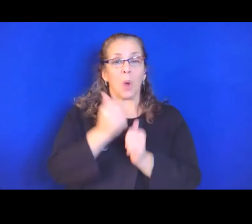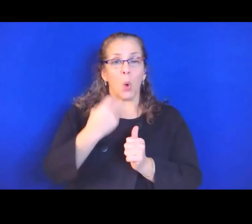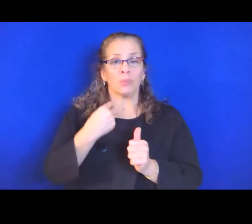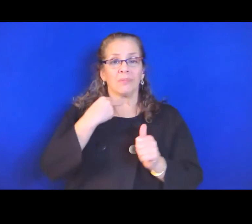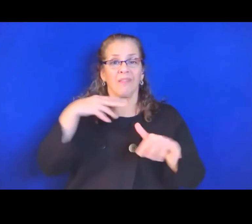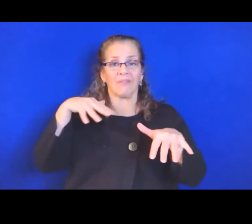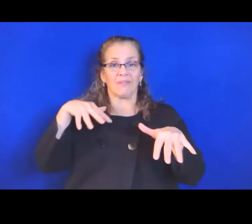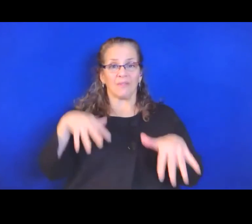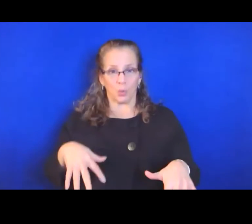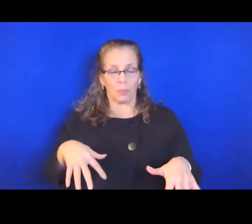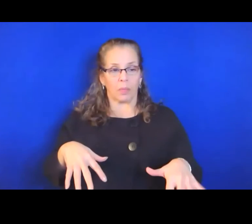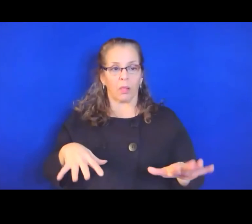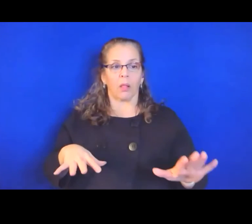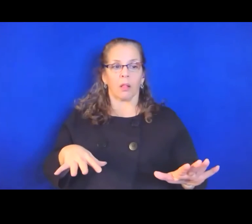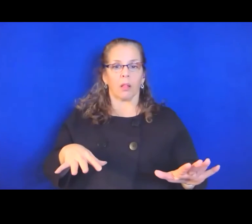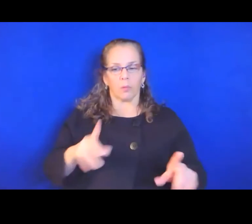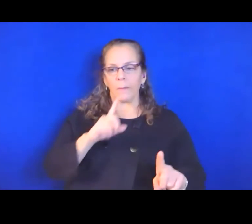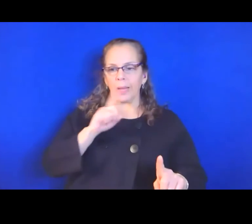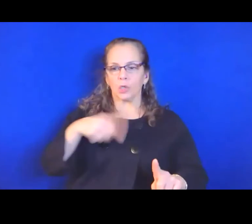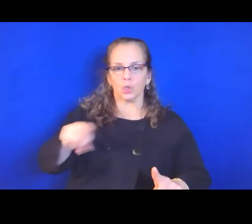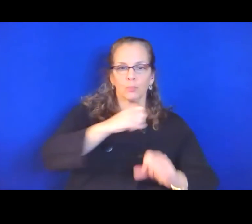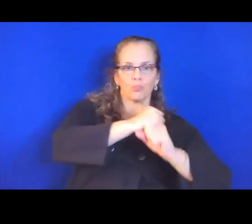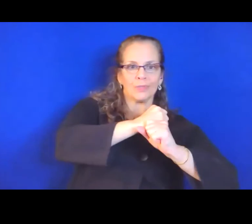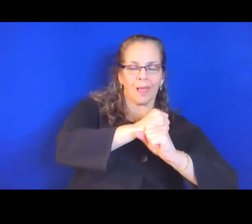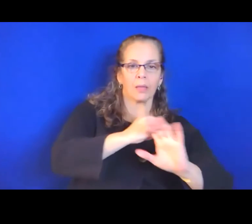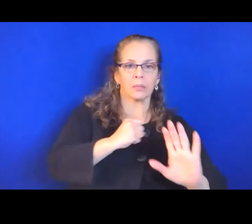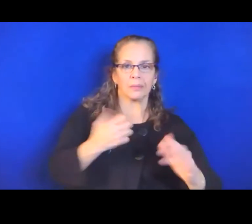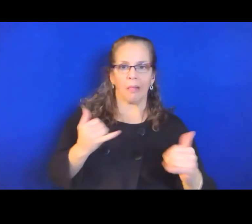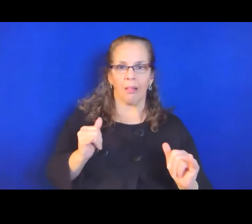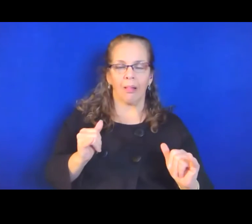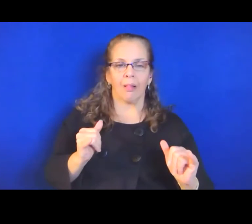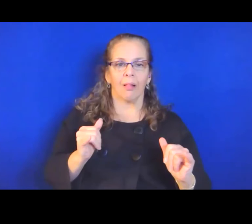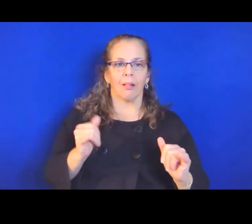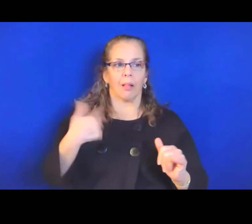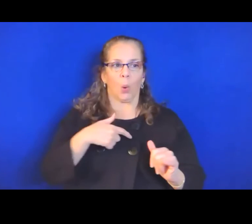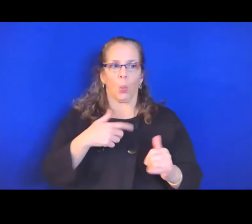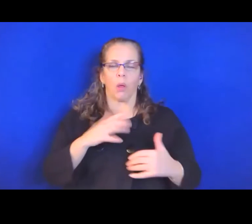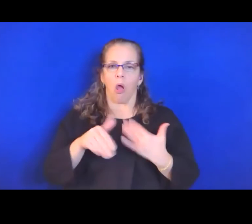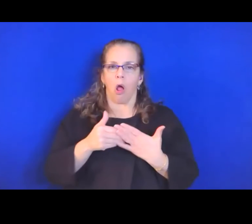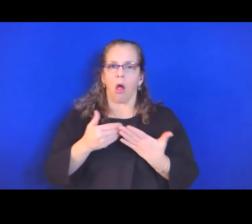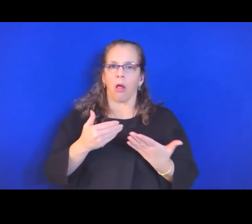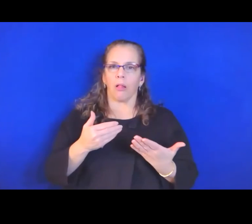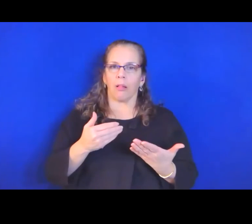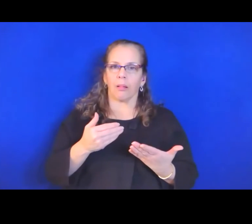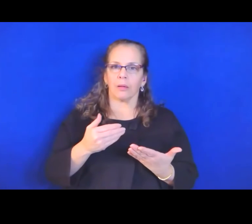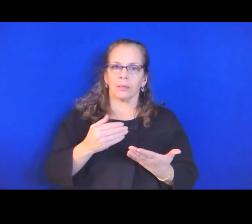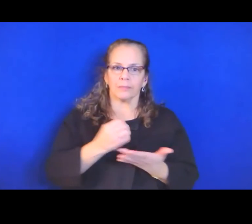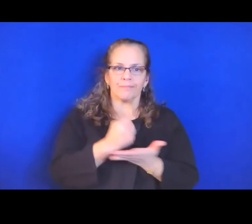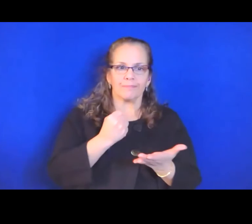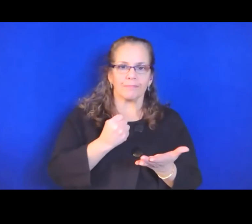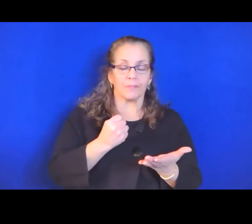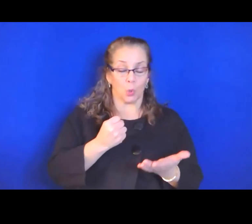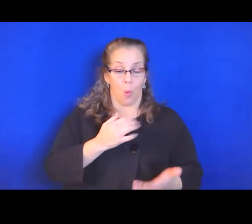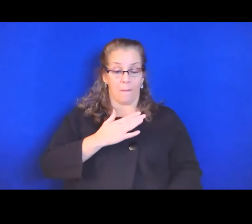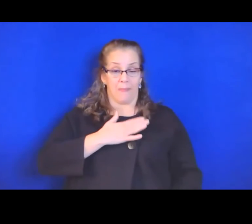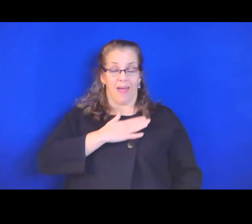我们是在最差的情况呢，我们都有保护到我们最弱势的人